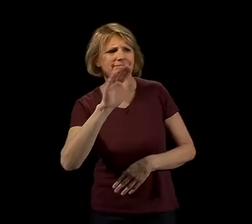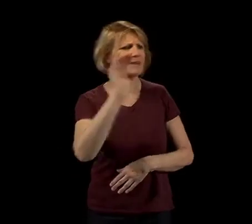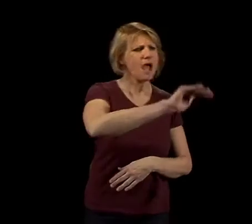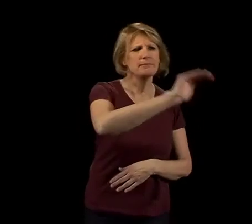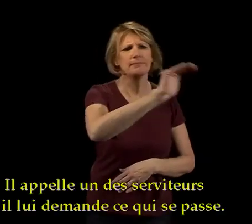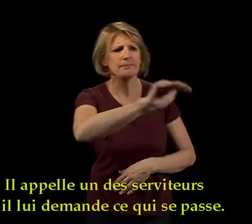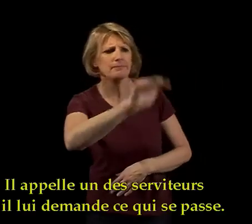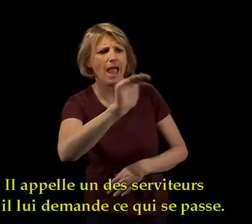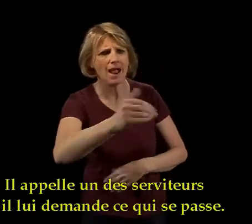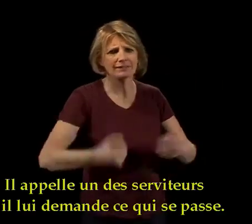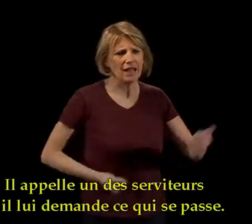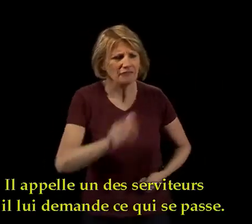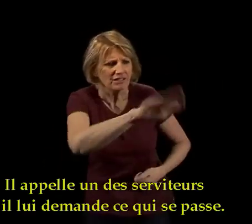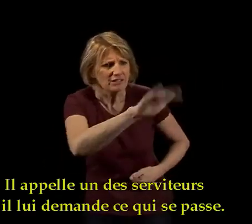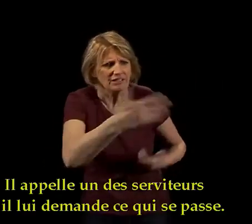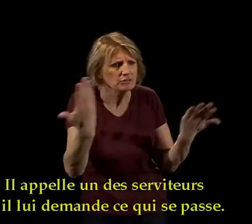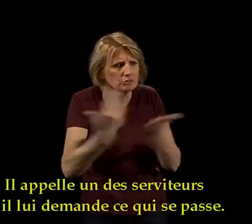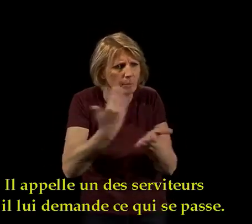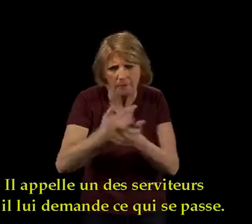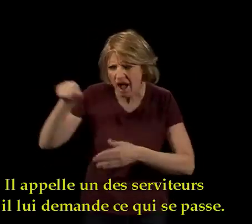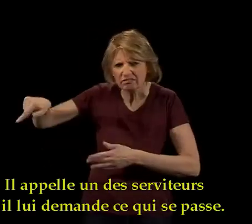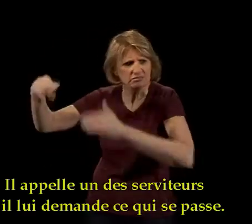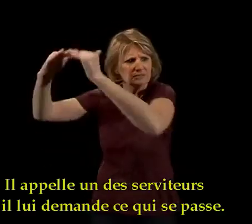Il appelle un des serviteurs et lui demande ce qui se passe.